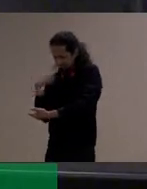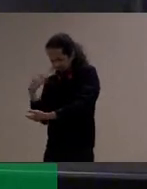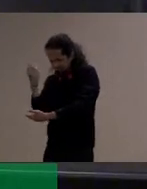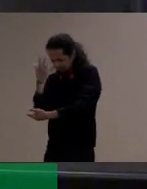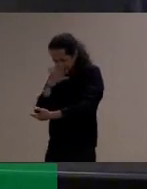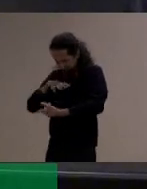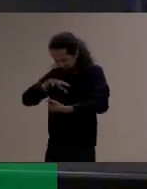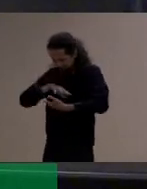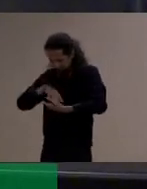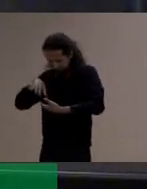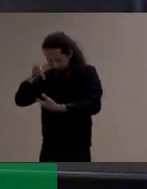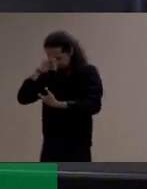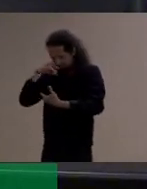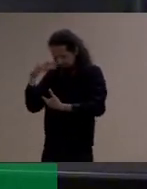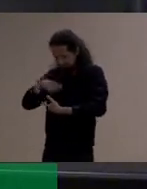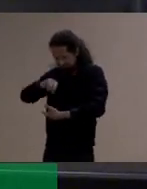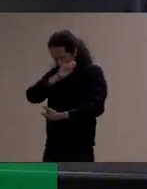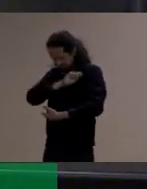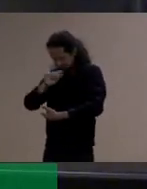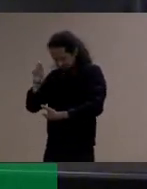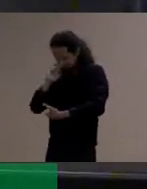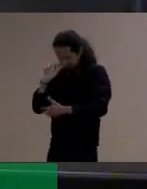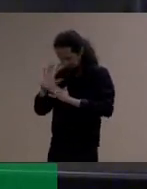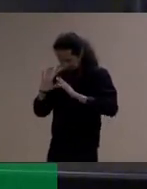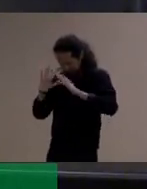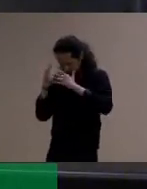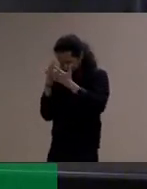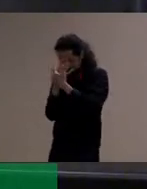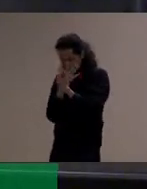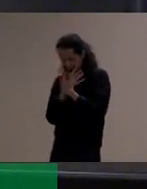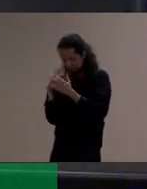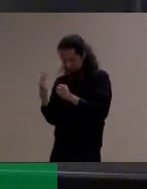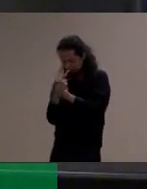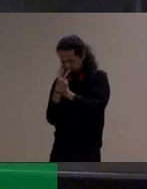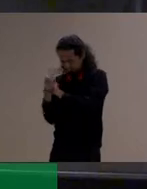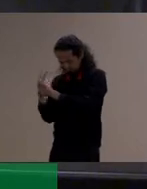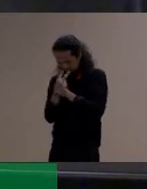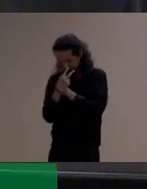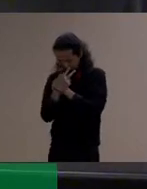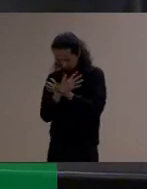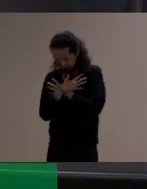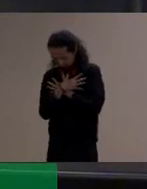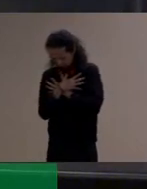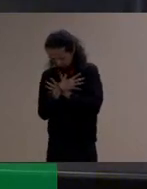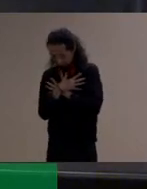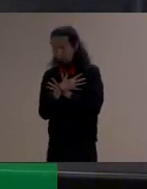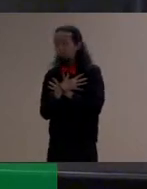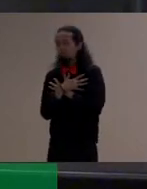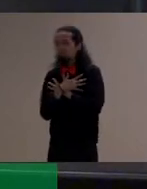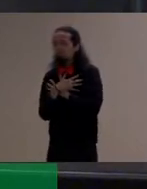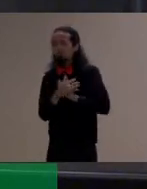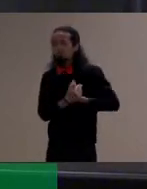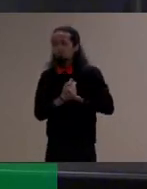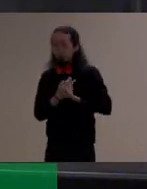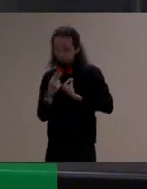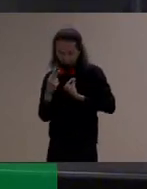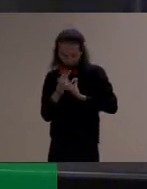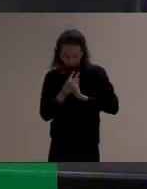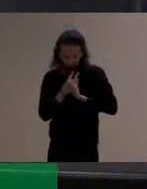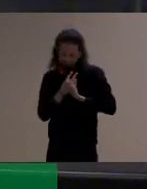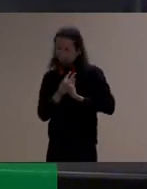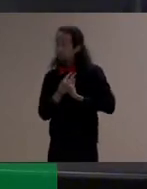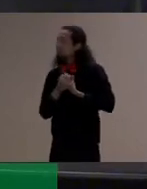benzer corpo fechado alma que cor a